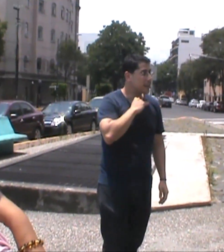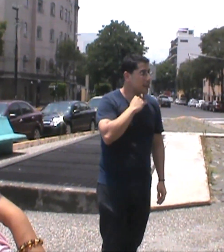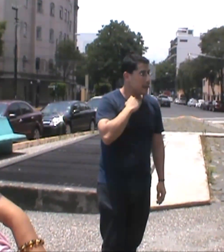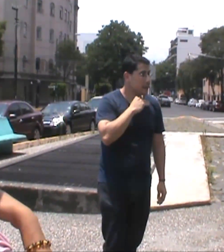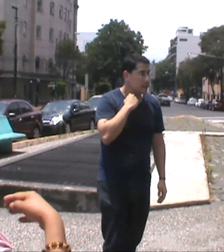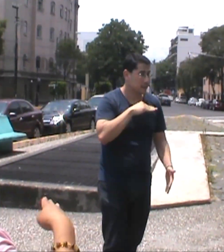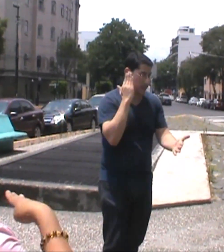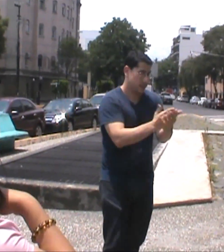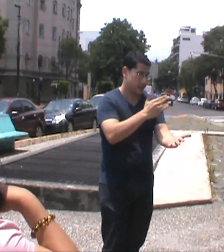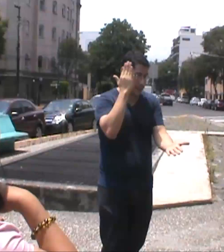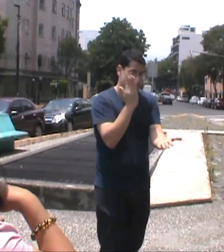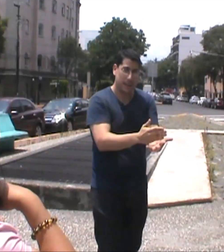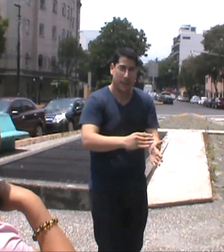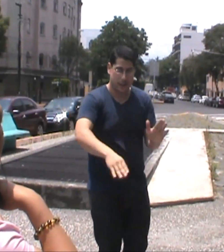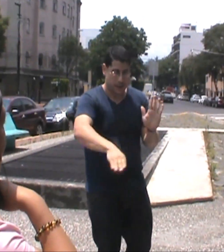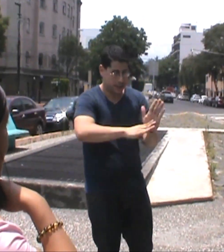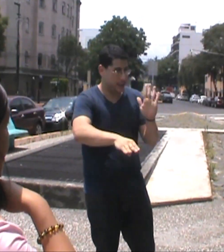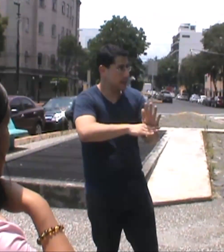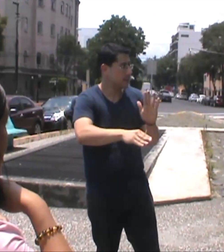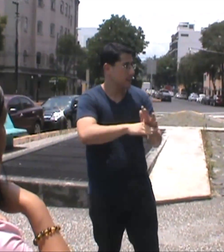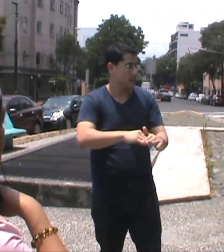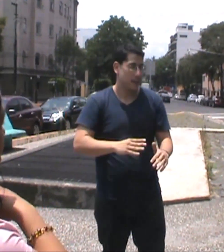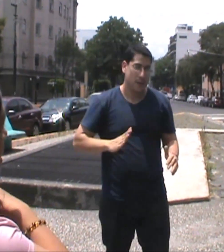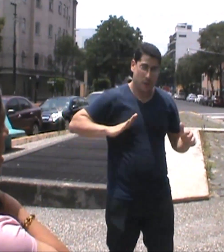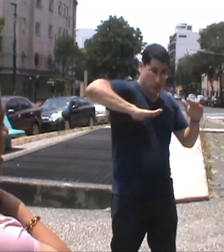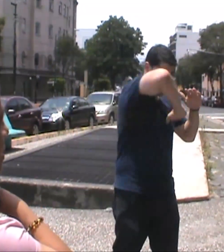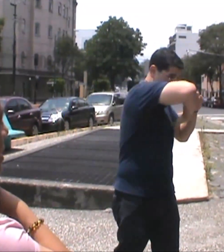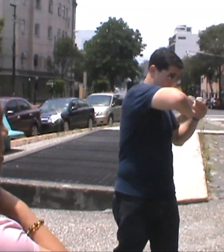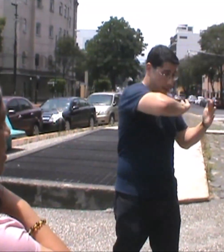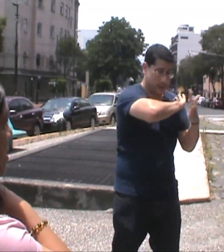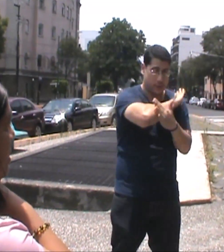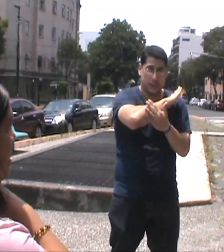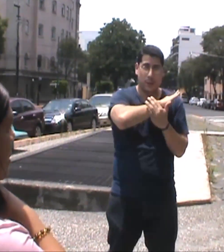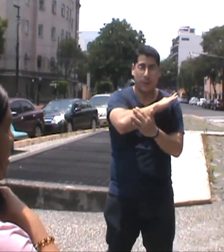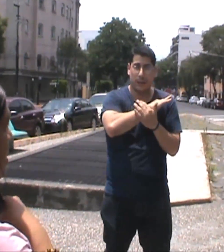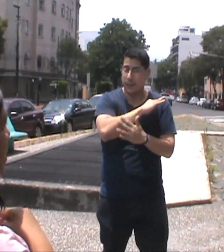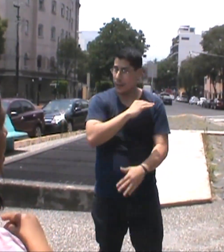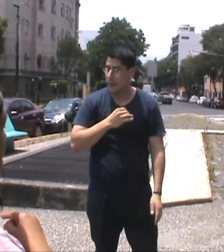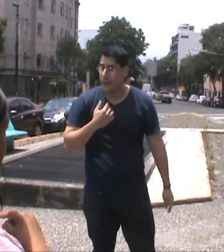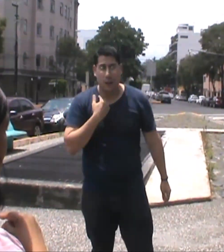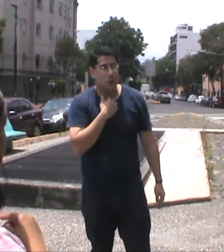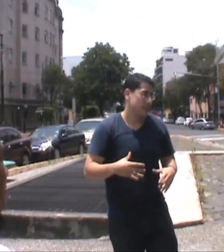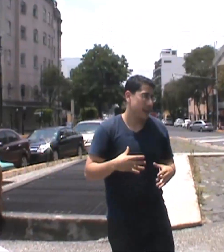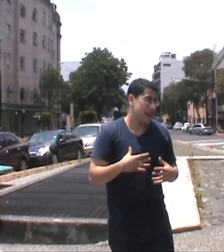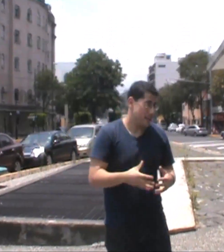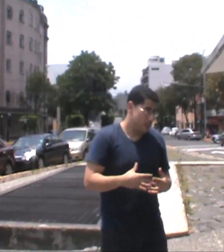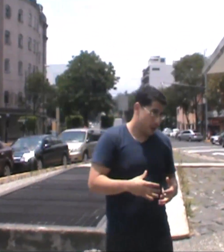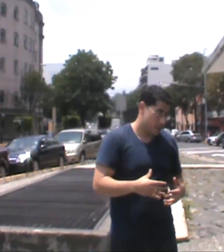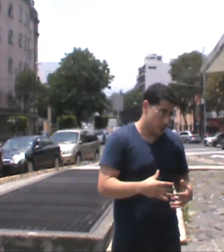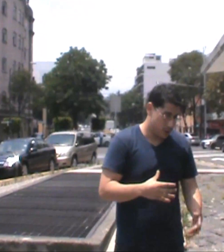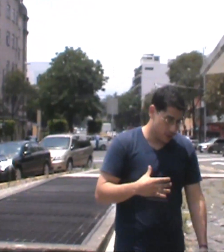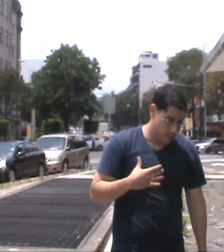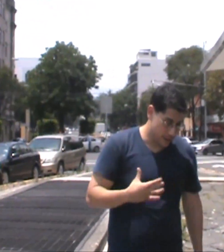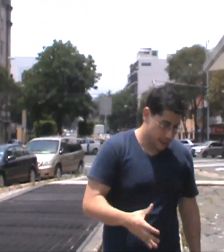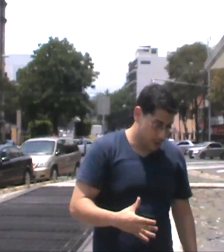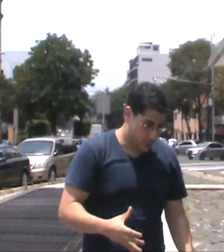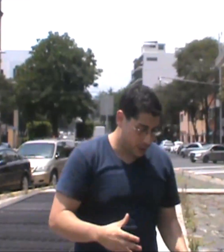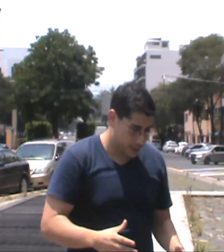tráquea, así, o con el. Porque ahí, por ejemplo, lo más adecuado es